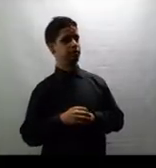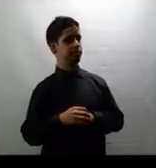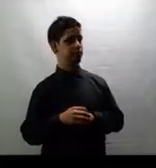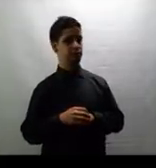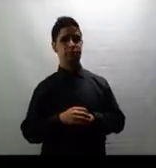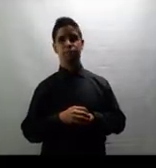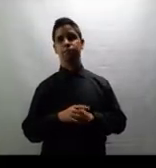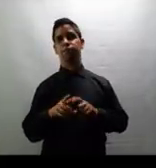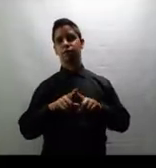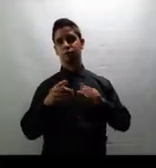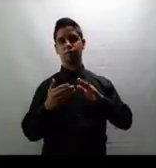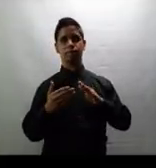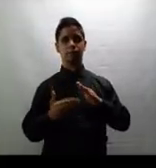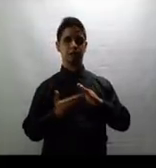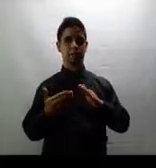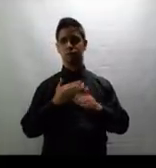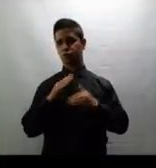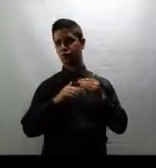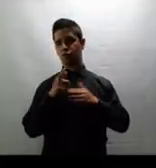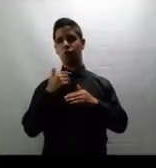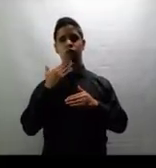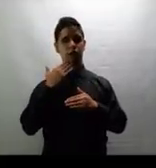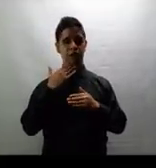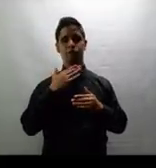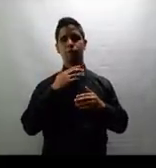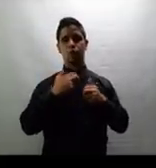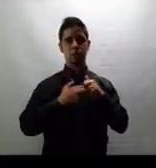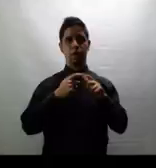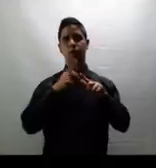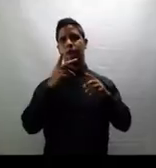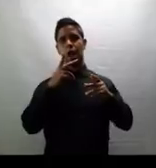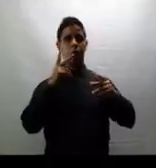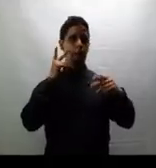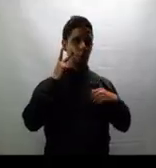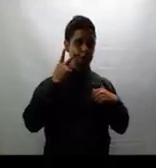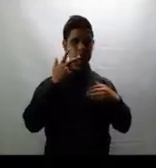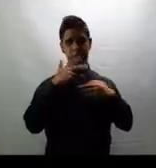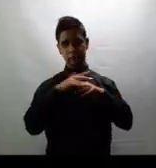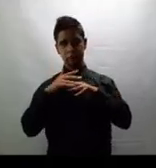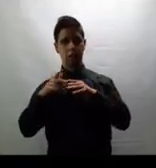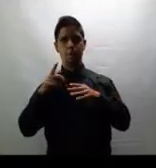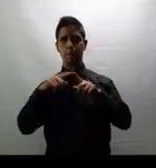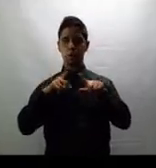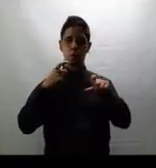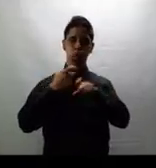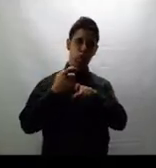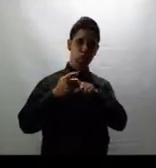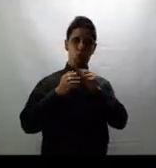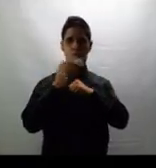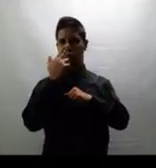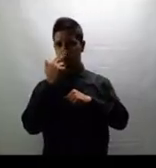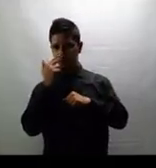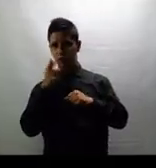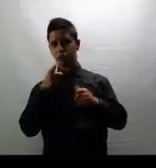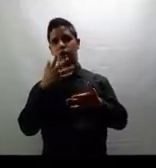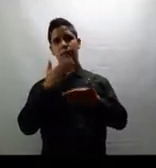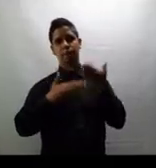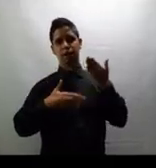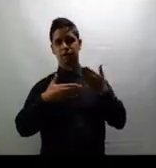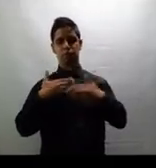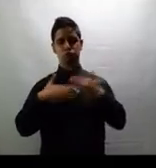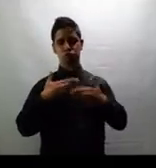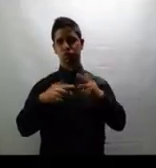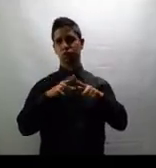básicamente lo que después el enredo de la política he tomado humor esto es parte de lo que es el